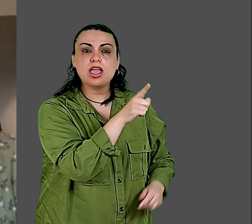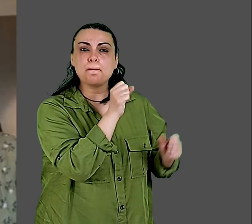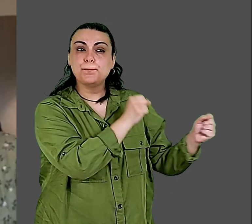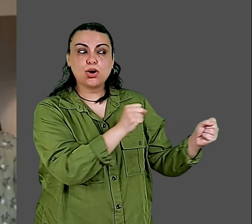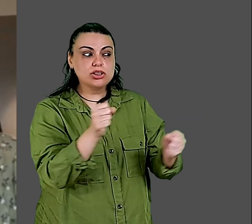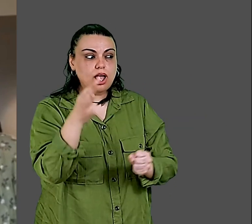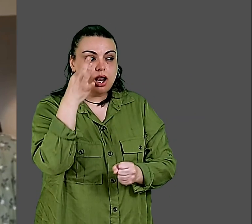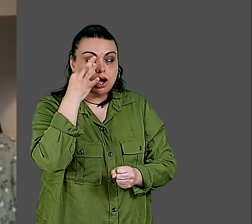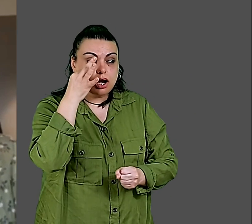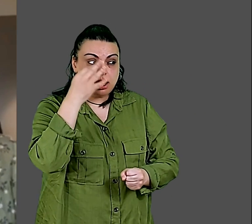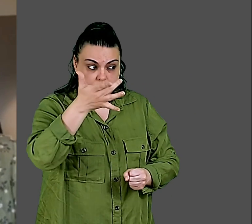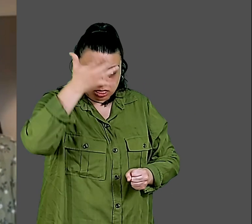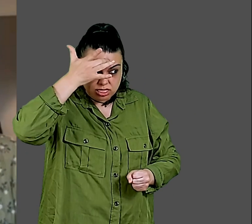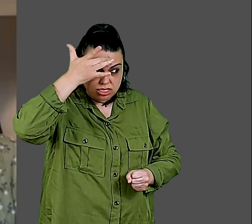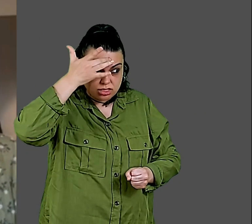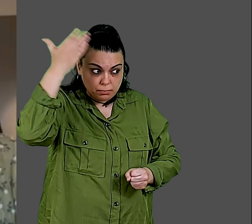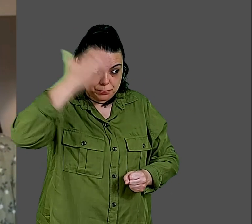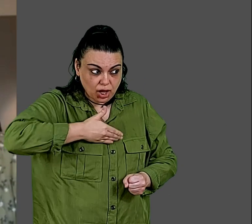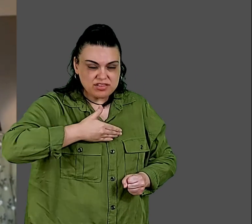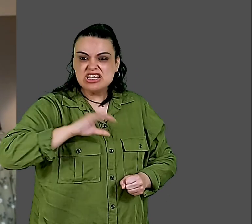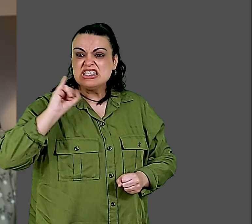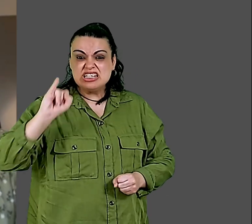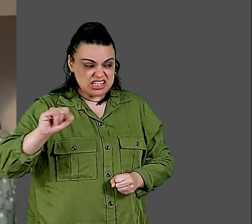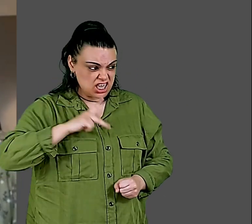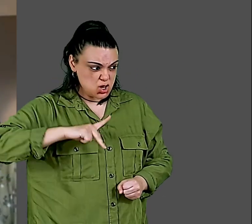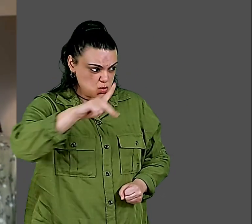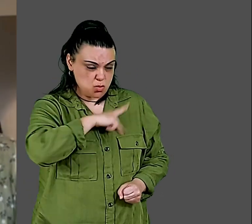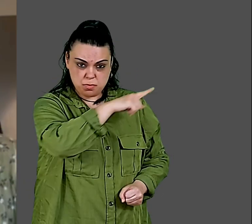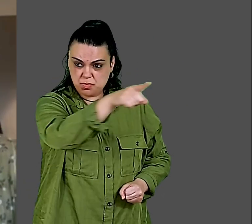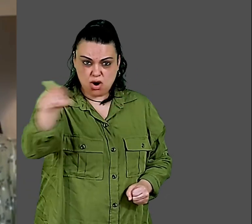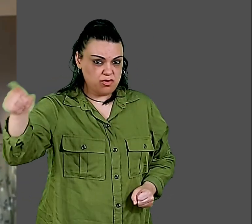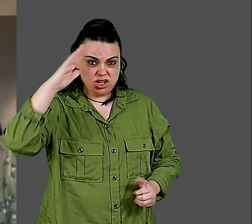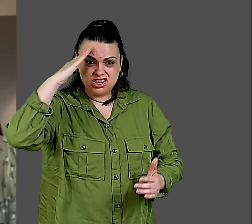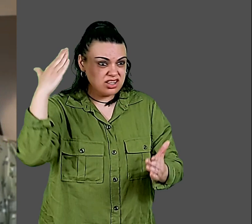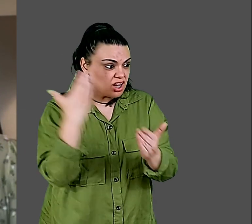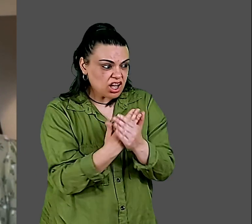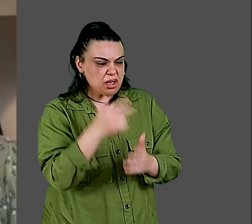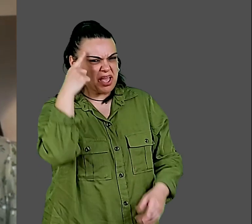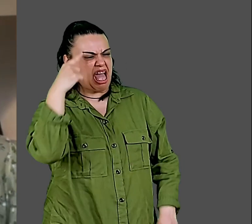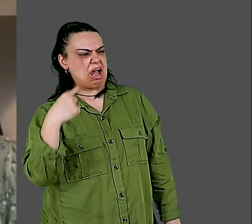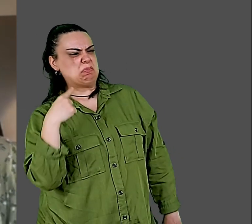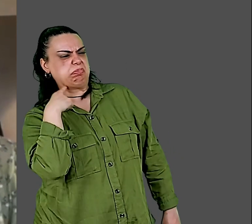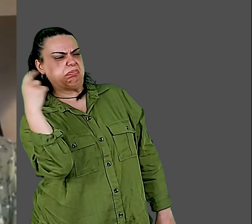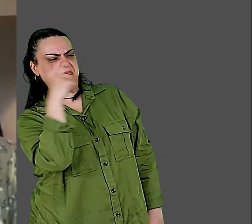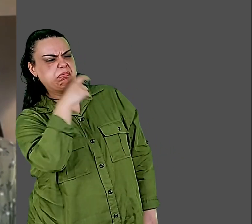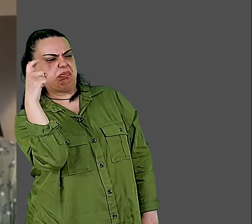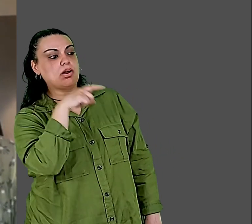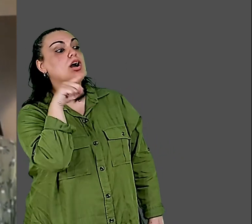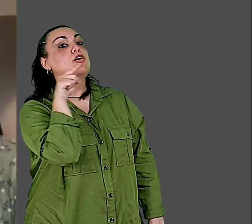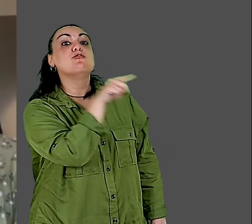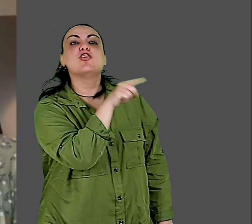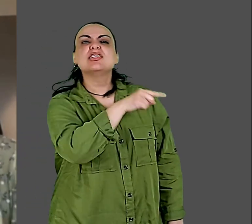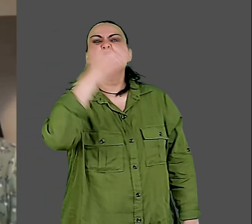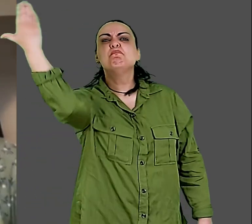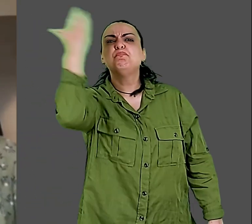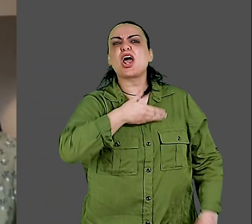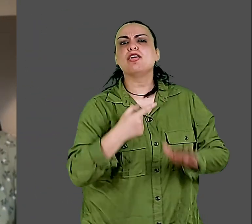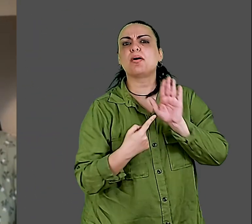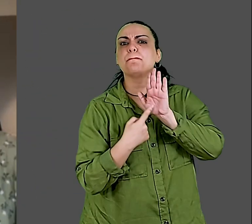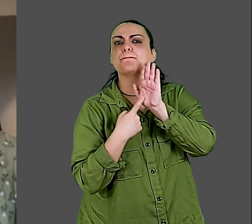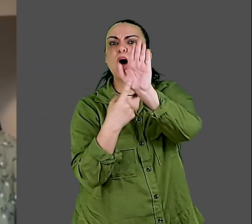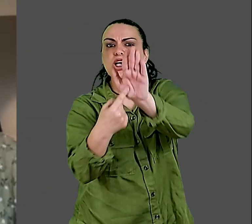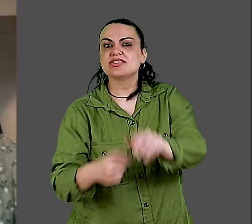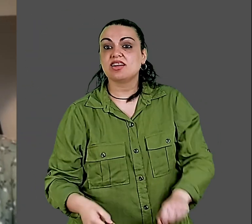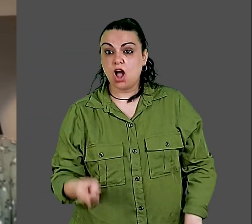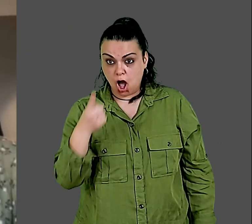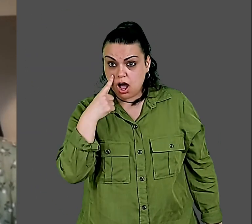desses sinais, desse poder. Se eles não crerem em você, por aquilo que você está falando, você vai